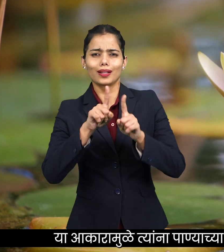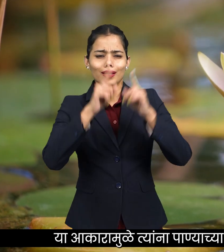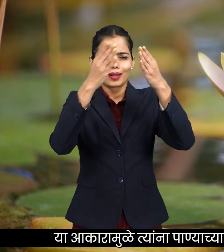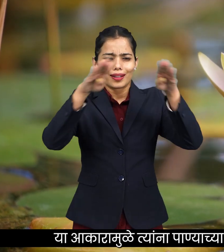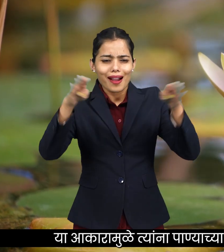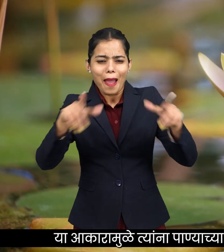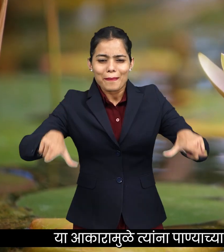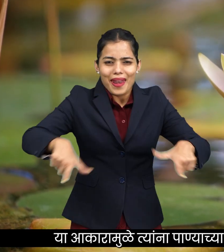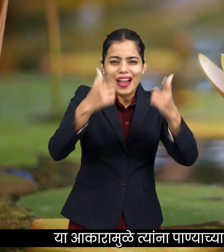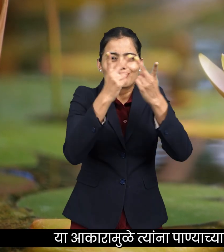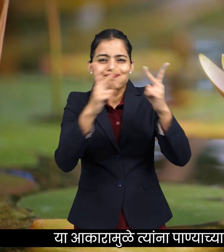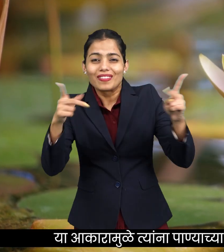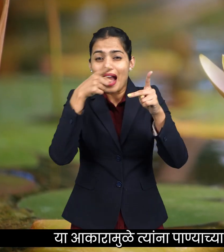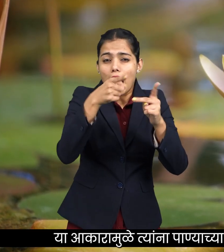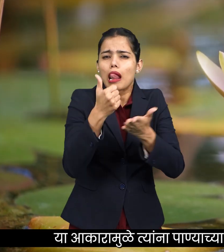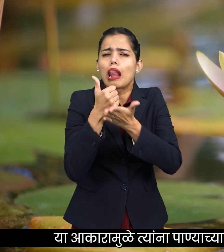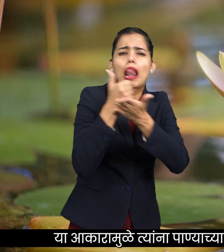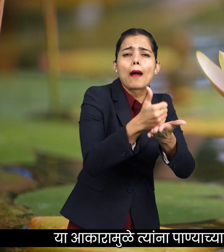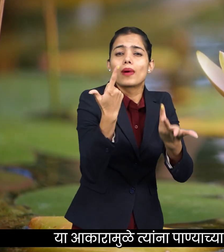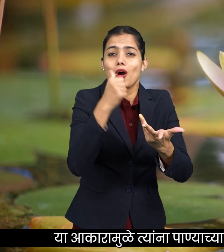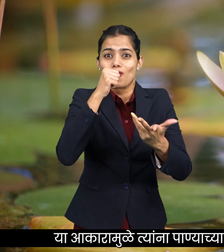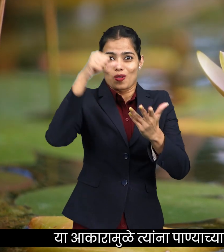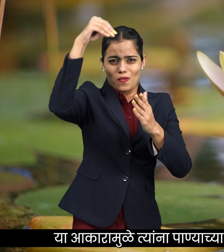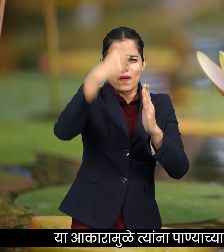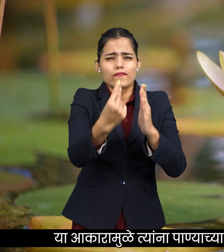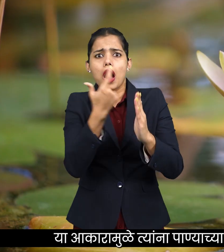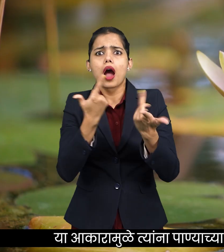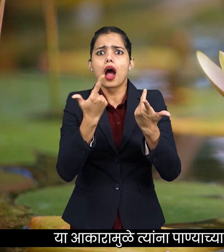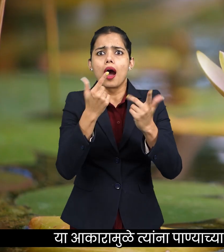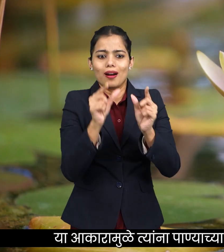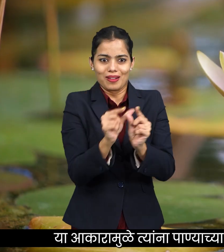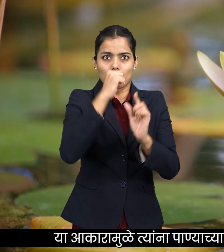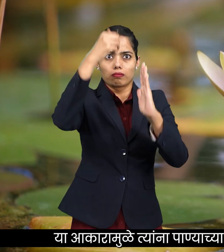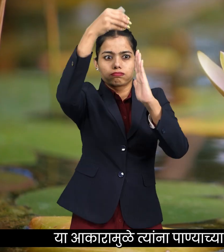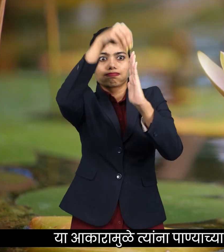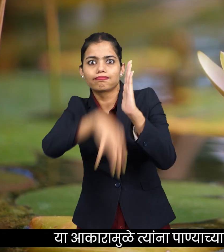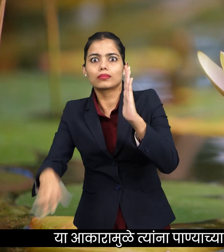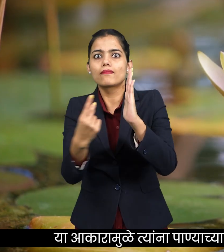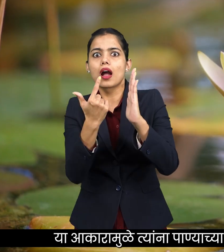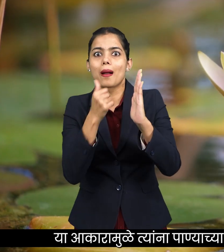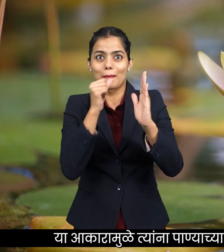या आकारामुळे त्यांना पाण्याच्या जलद प्रवाहांना तोंड देण्यास मदत होते.